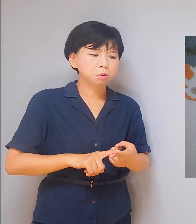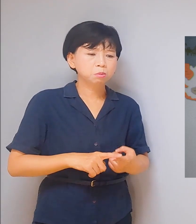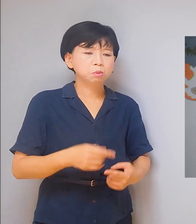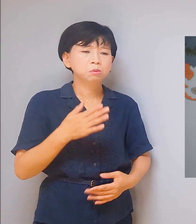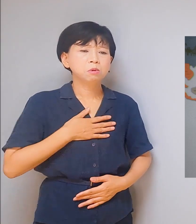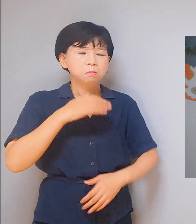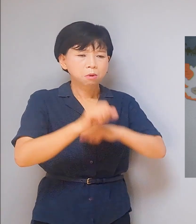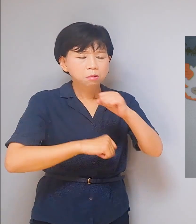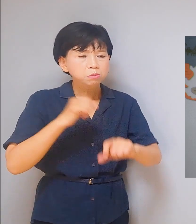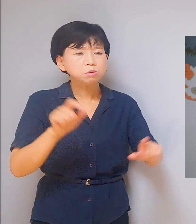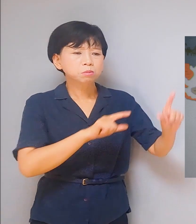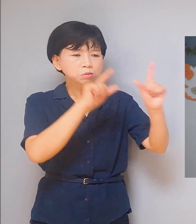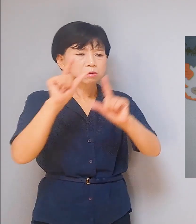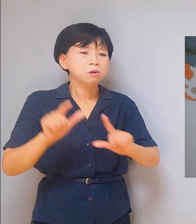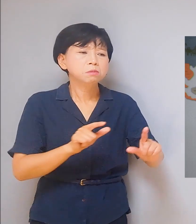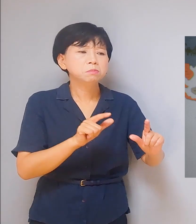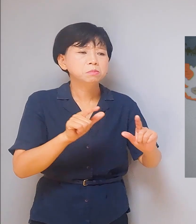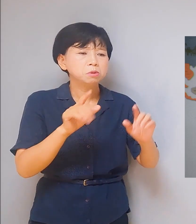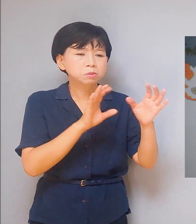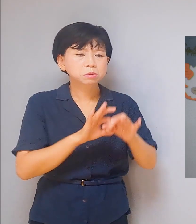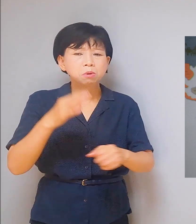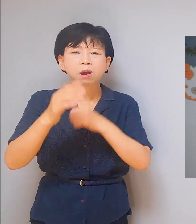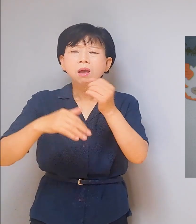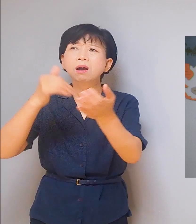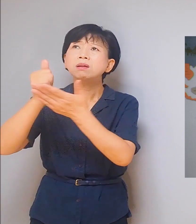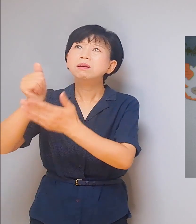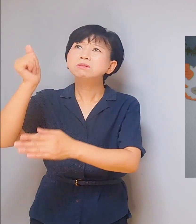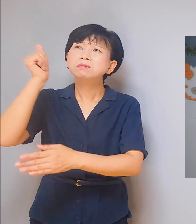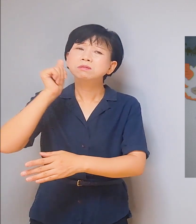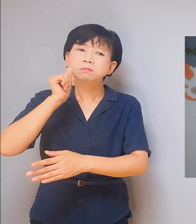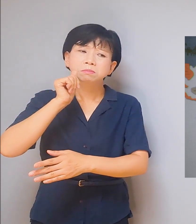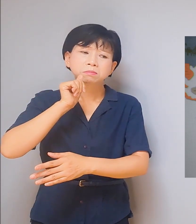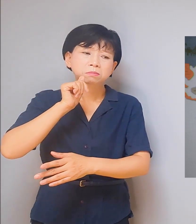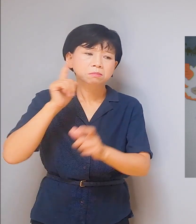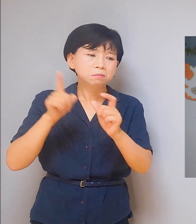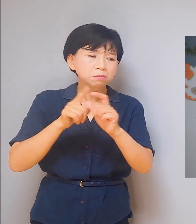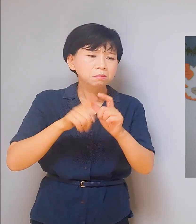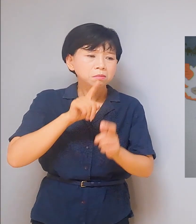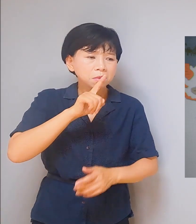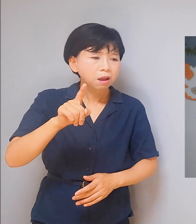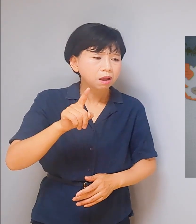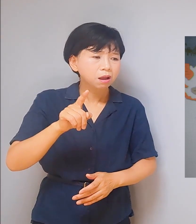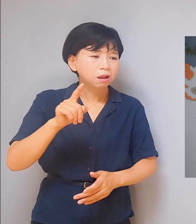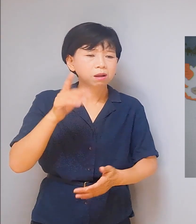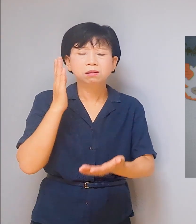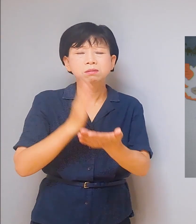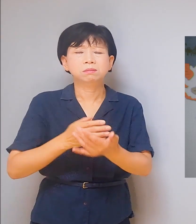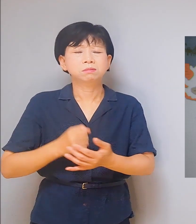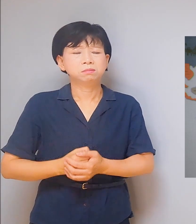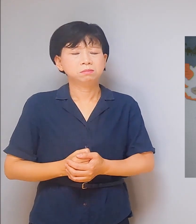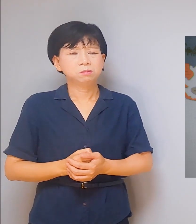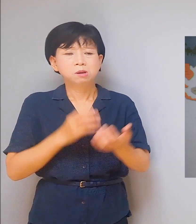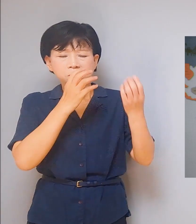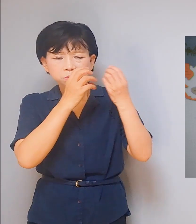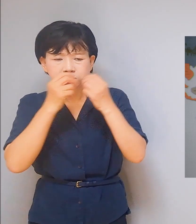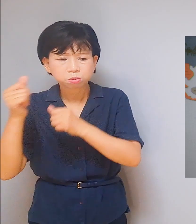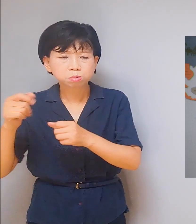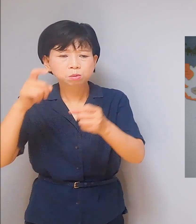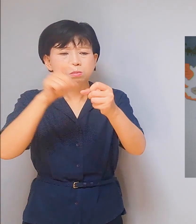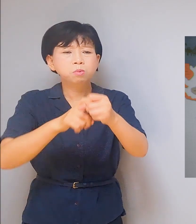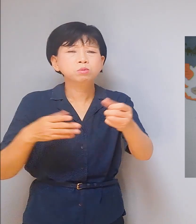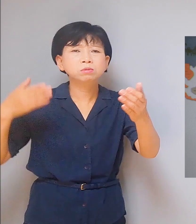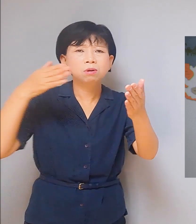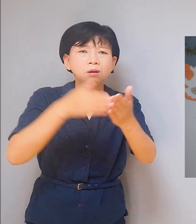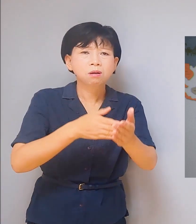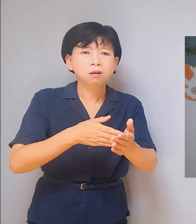이러니 저러니 하면서 하면 하나님이 기뻐하시지 않습니다. 수단과 방법을 가리지 않고 목적지만